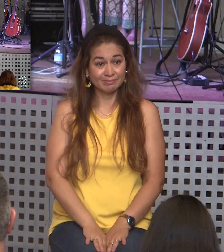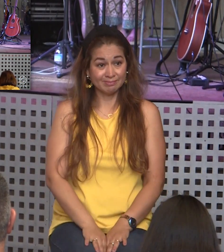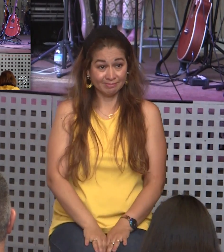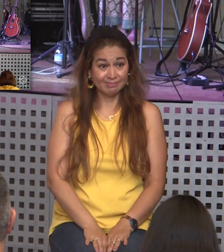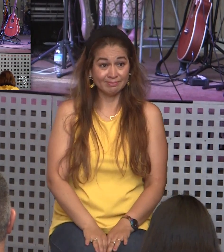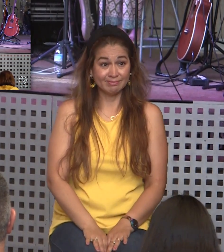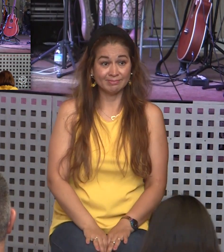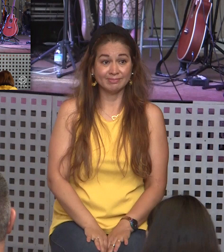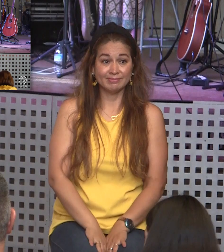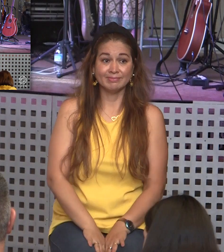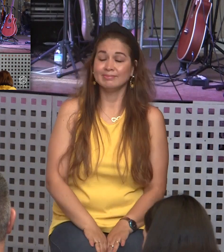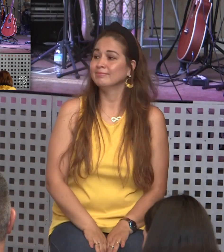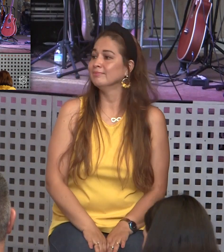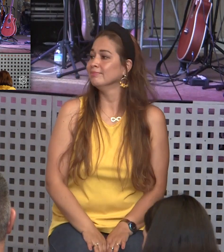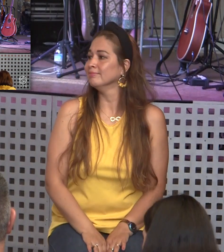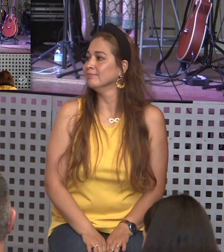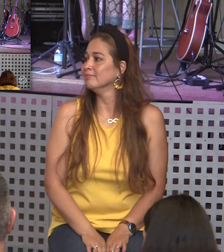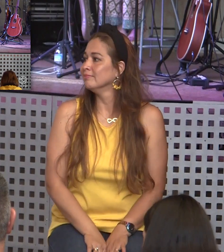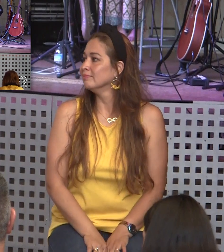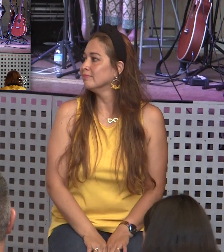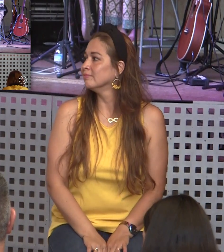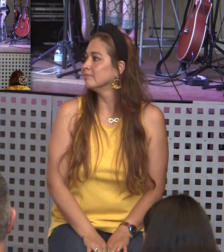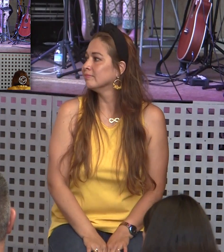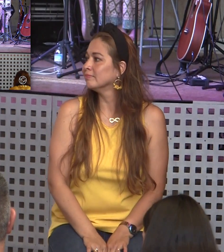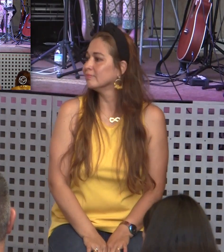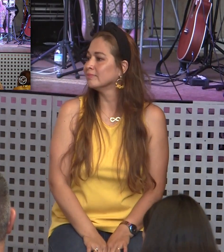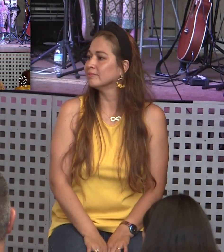¿Por qué dice que no ven?